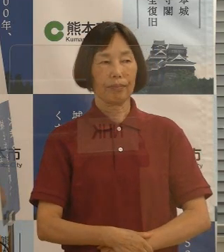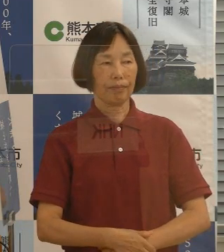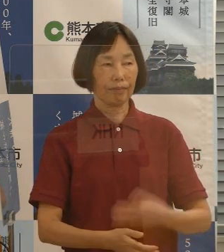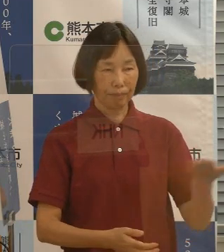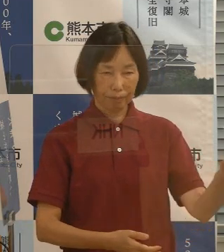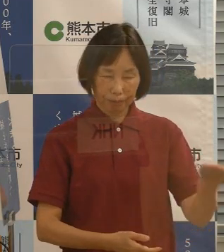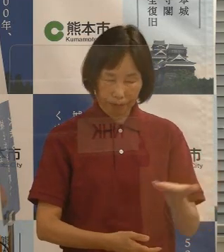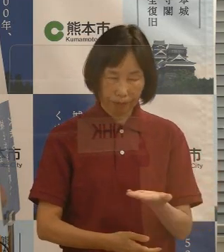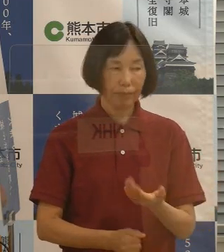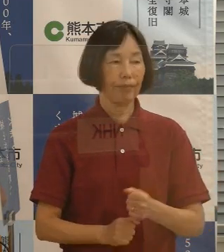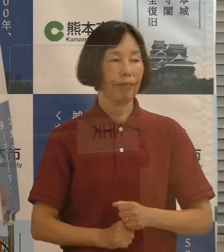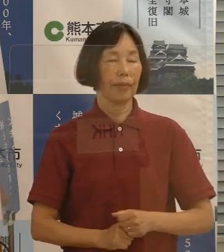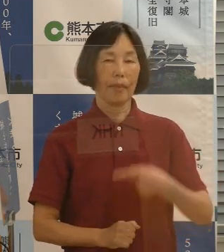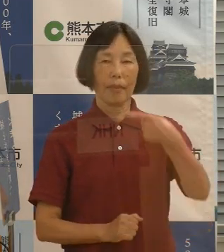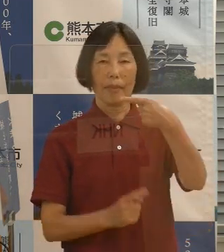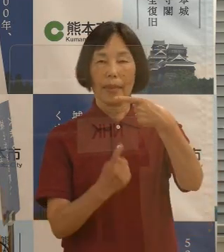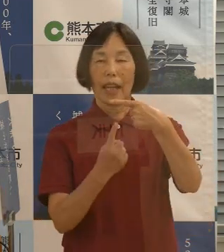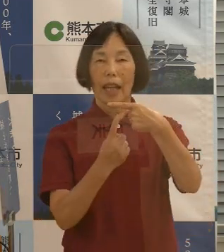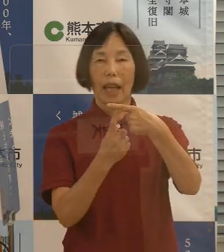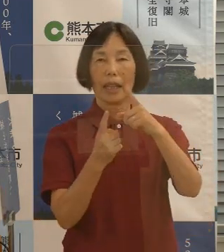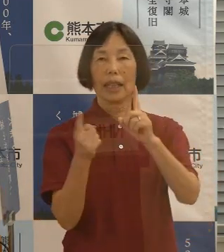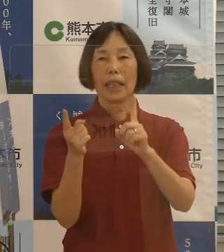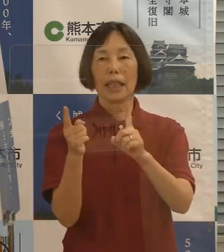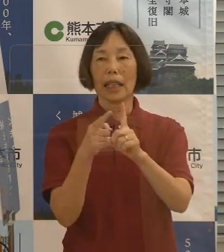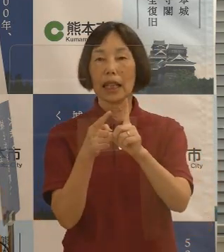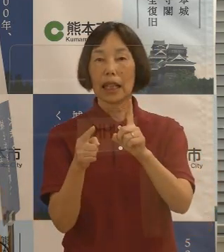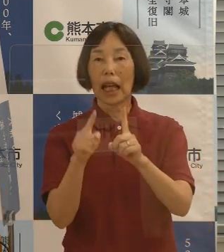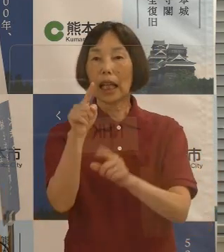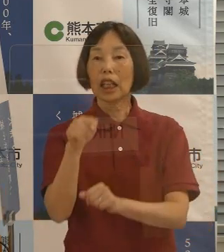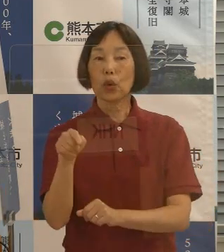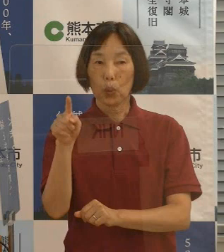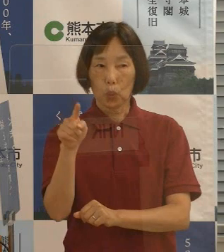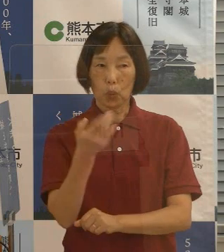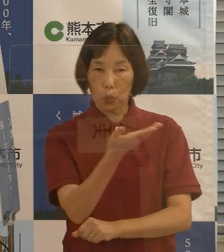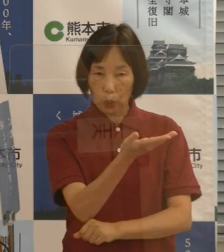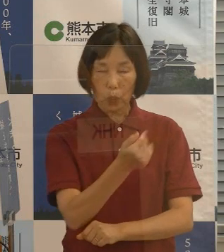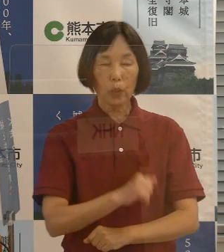ありがとうございます。 はい、 TKL さん、じゃあマイクをすいません、じゃあ前に回してもらっていいですかね。